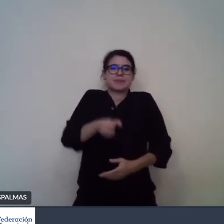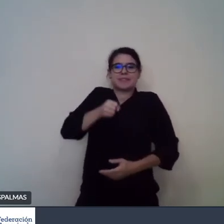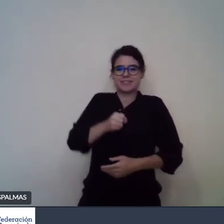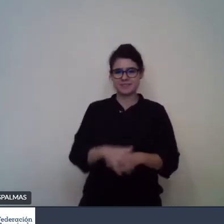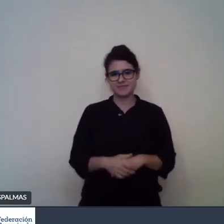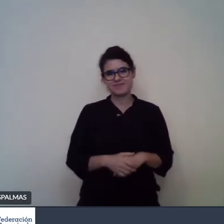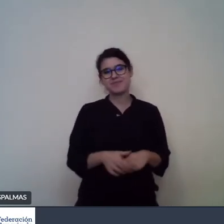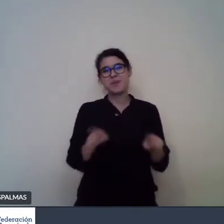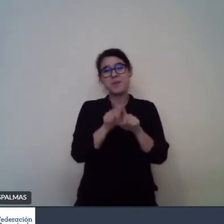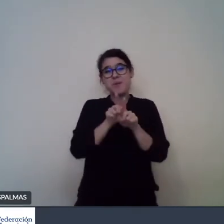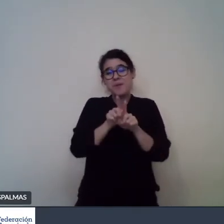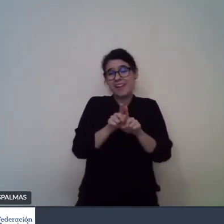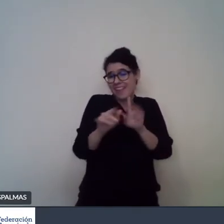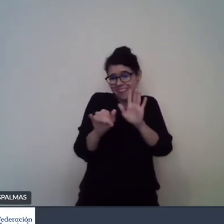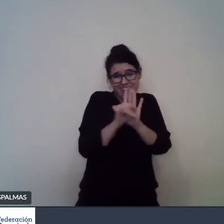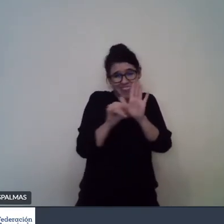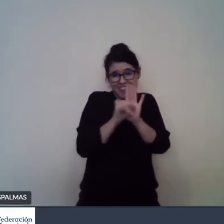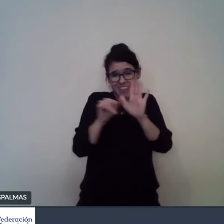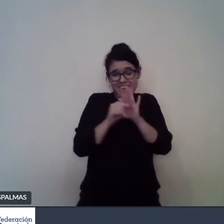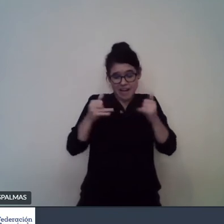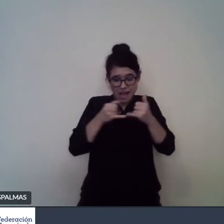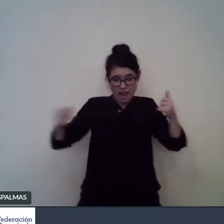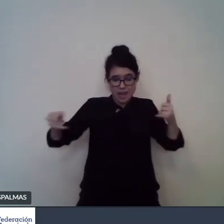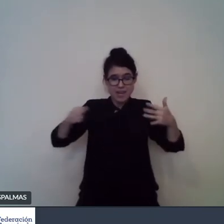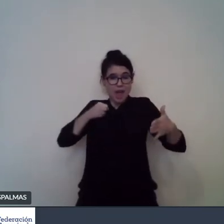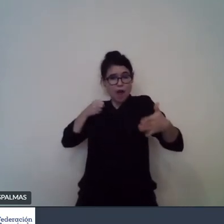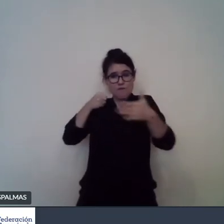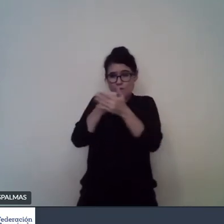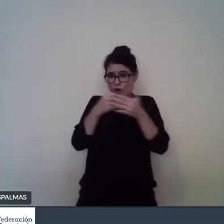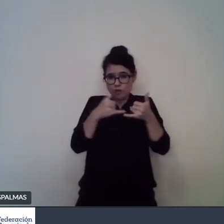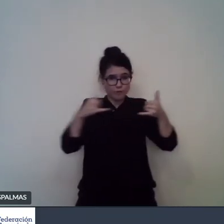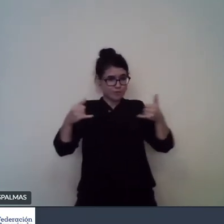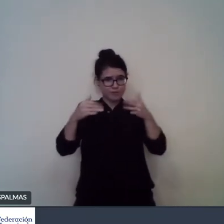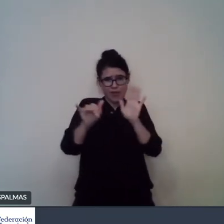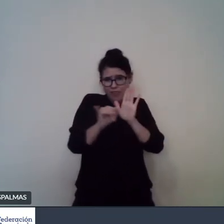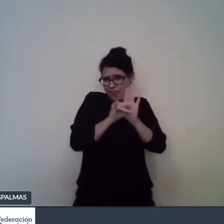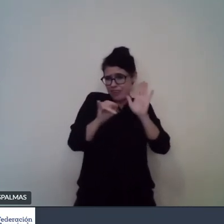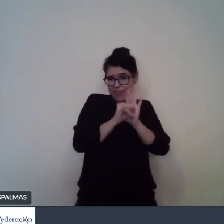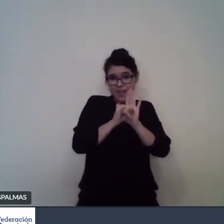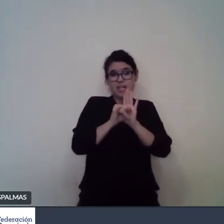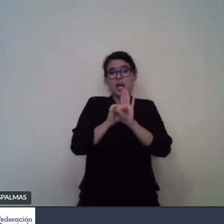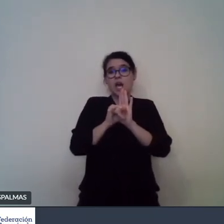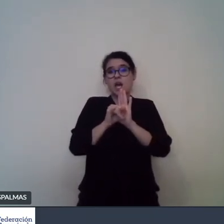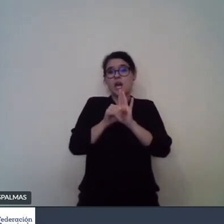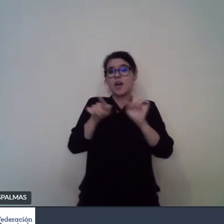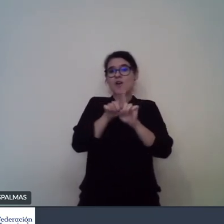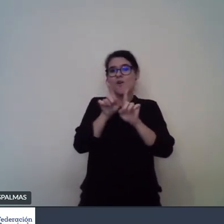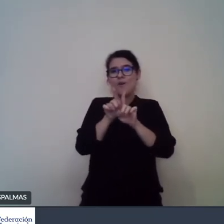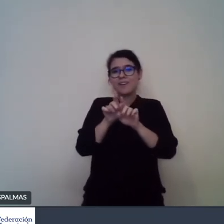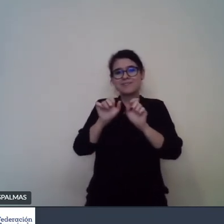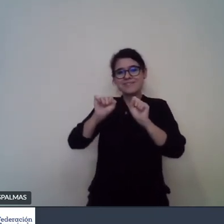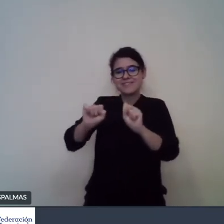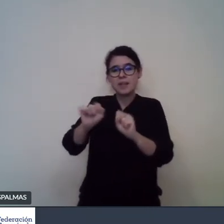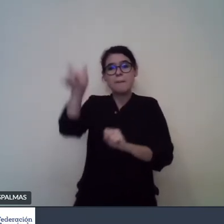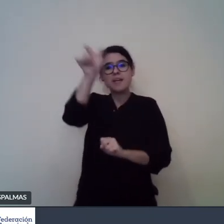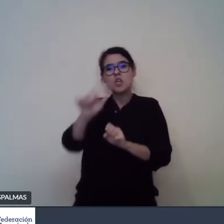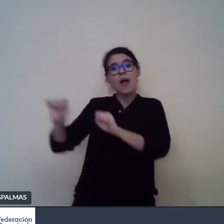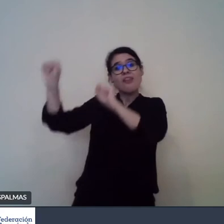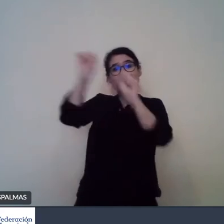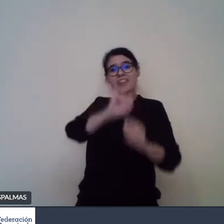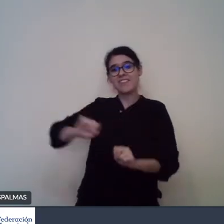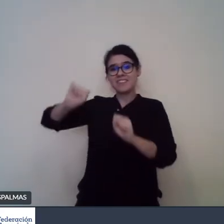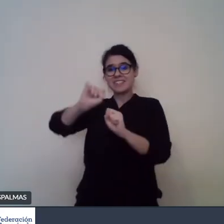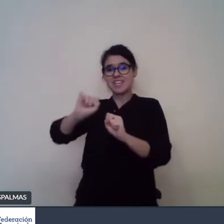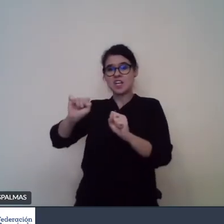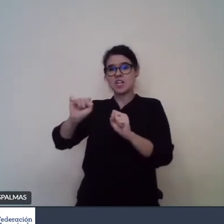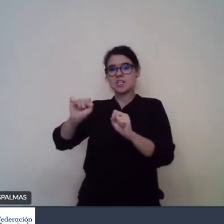posición muy cercana a la línea de fondo. Primero lo que está haciendo es bajar a este defensor e impedir que su posición corporal sea la idónea para